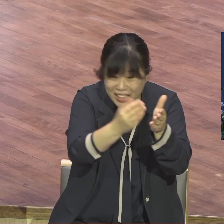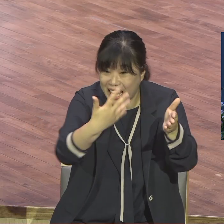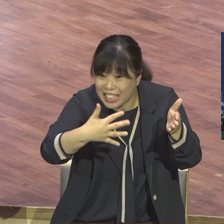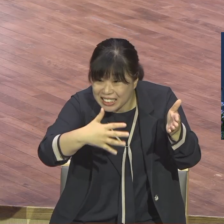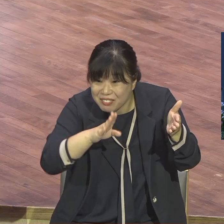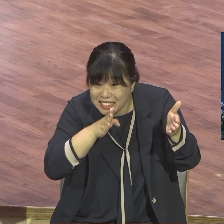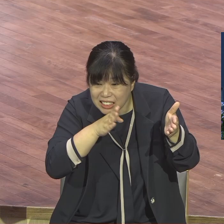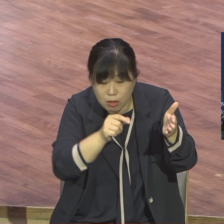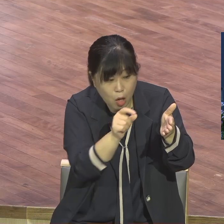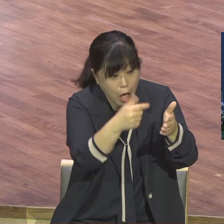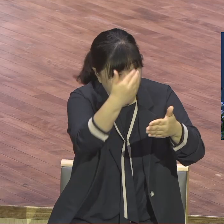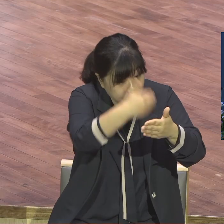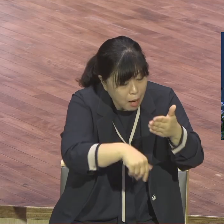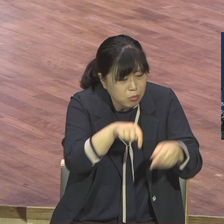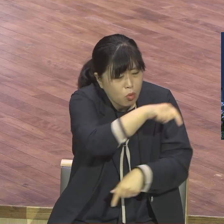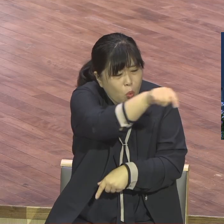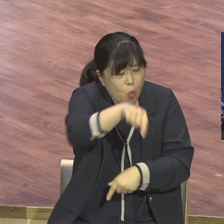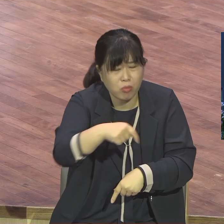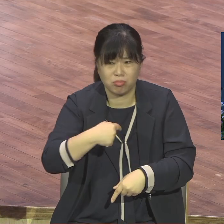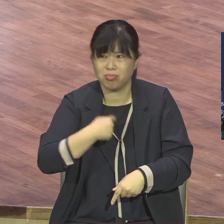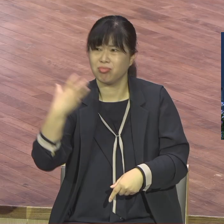안디옥 교회보다 우리 교회가 더 큽니다.